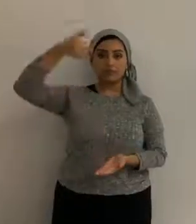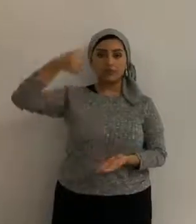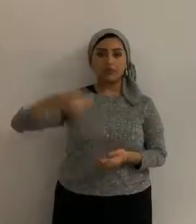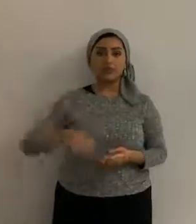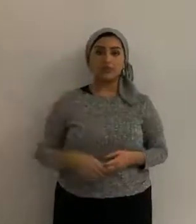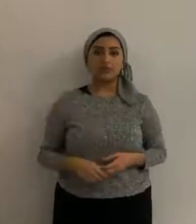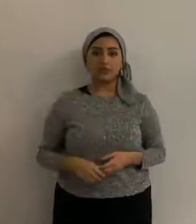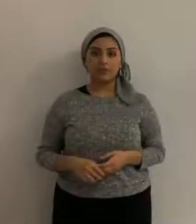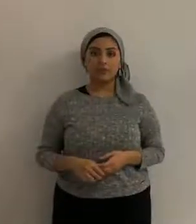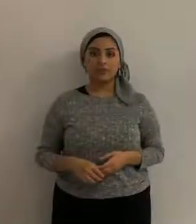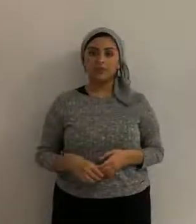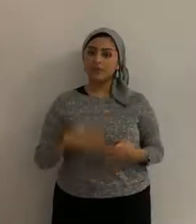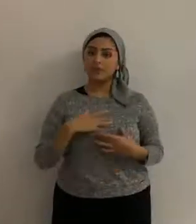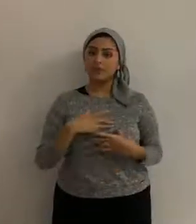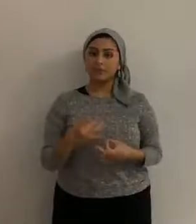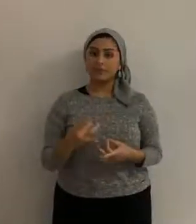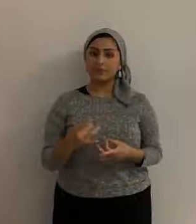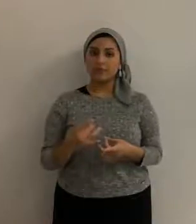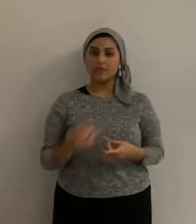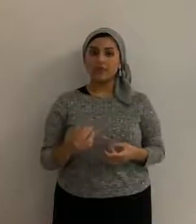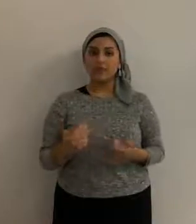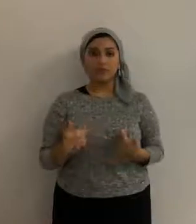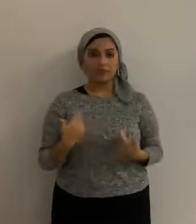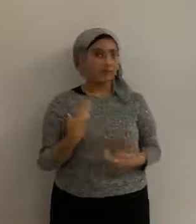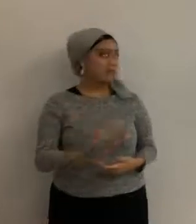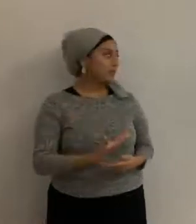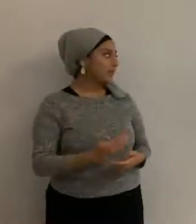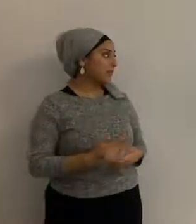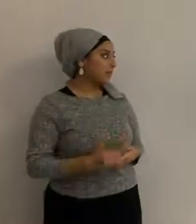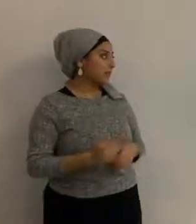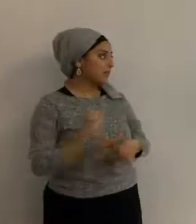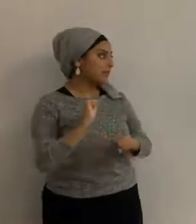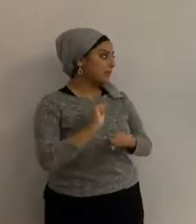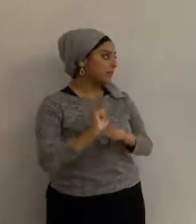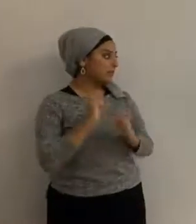esto es muy interesante. Aquí estaba en construcción.